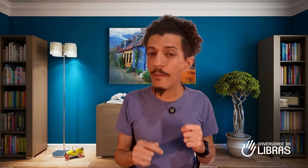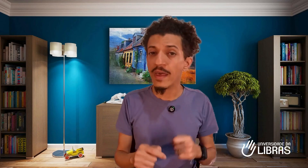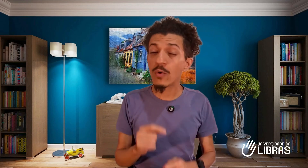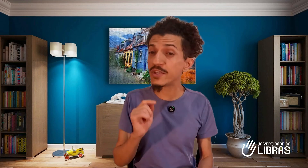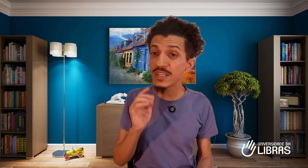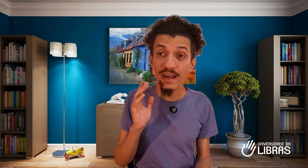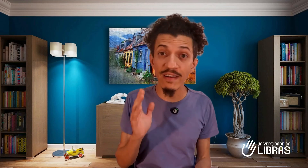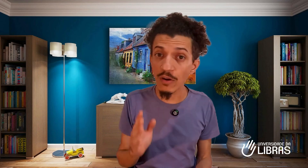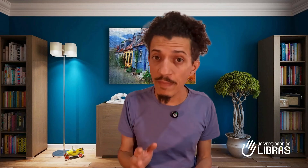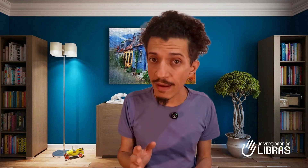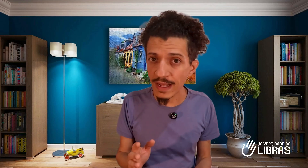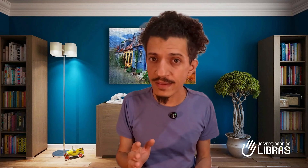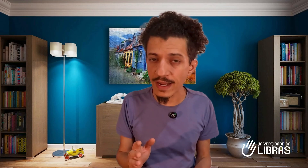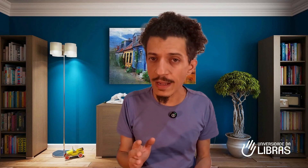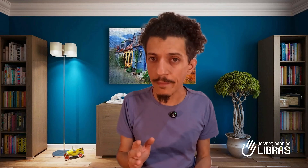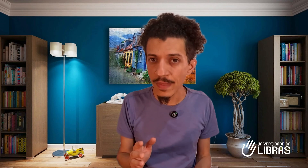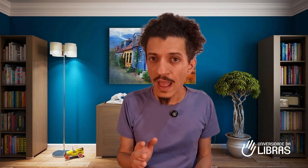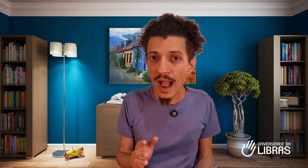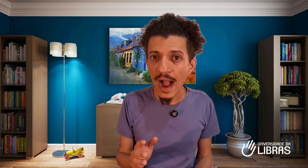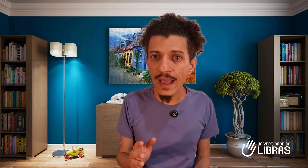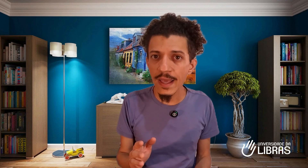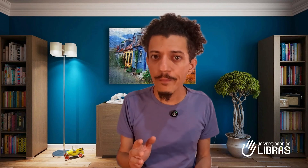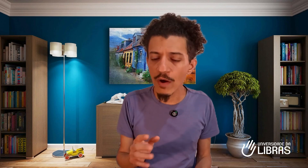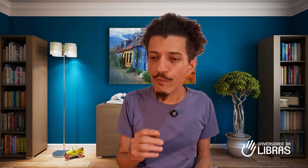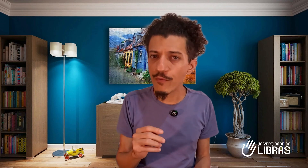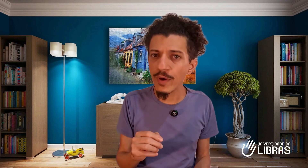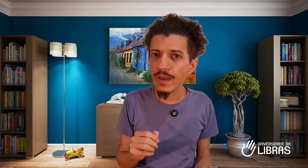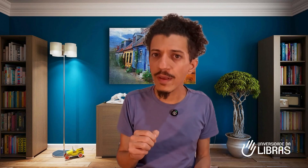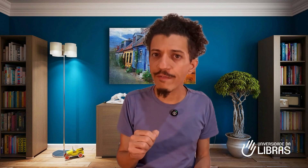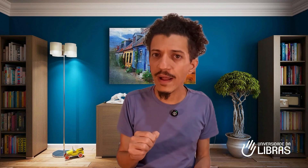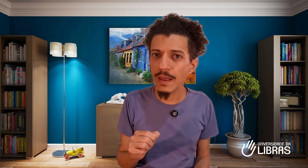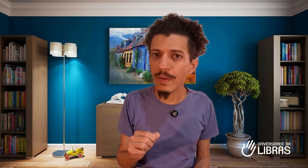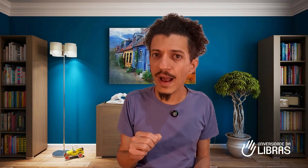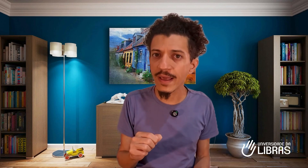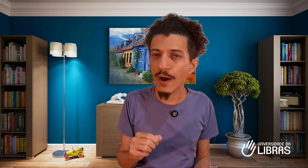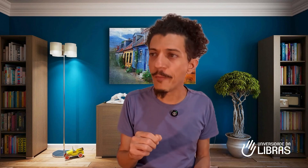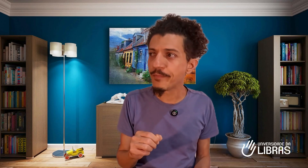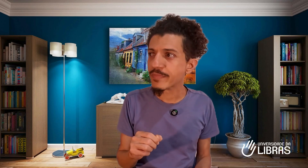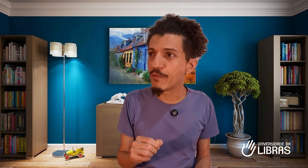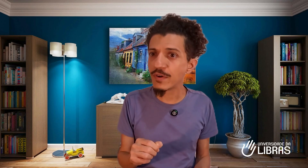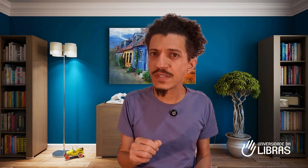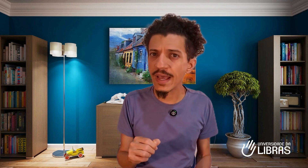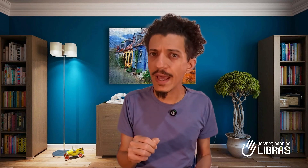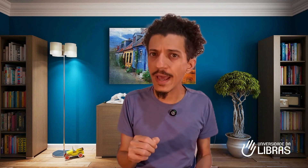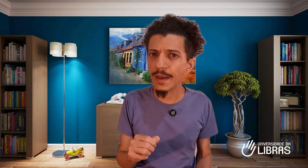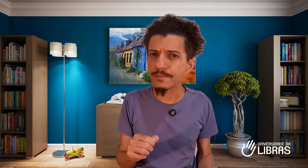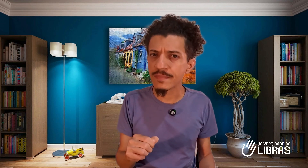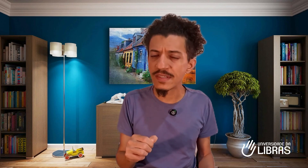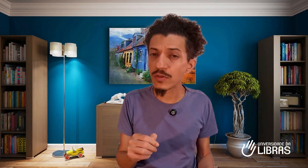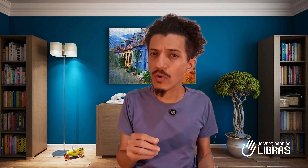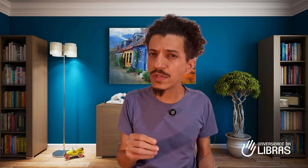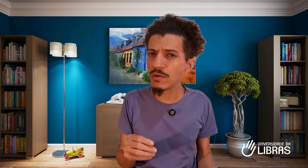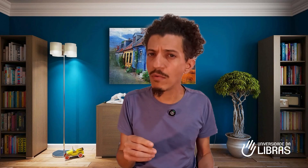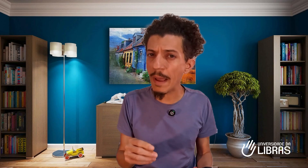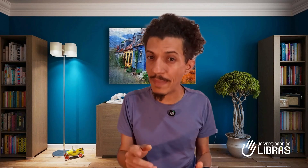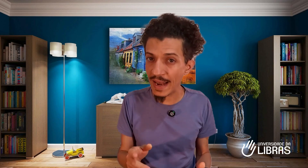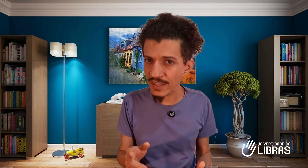quando a gente estava lá no meio da trilha, aí eu fui e falei para a Raquel, você trouxe o repelente?